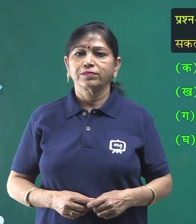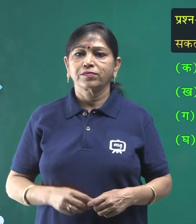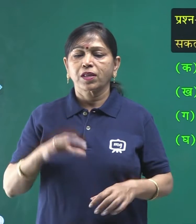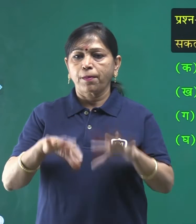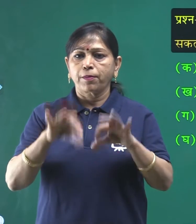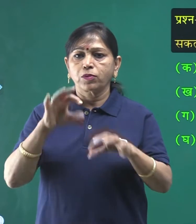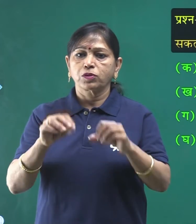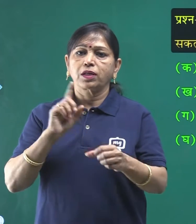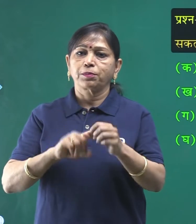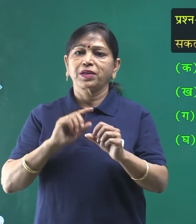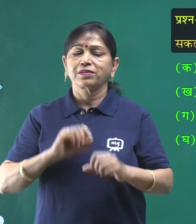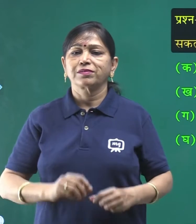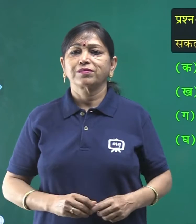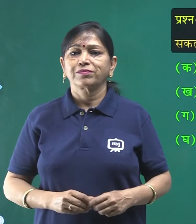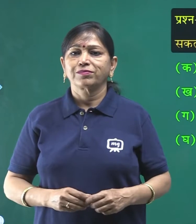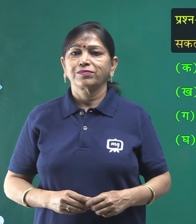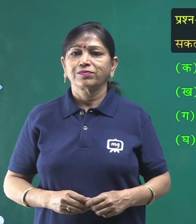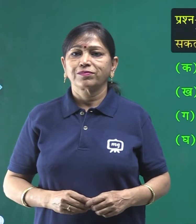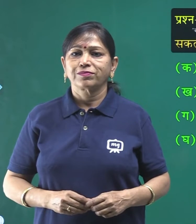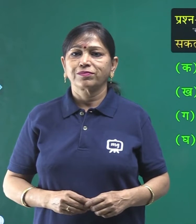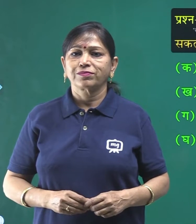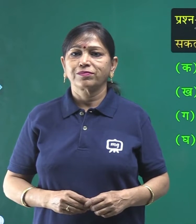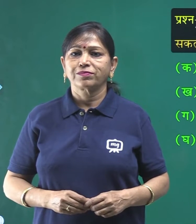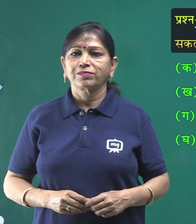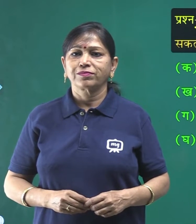बहुचयनात्मक प्रश्न पढ़।